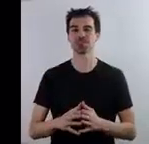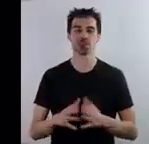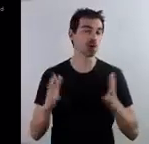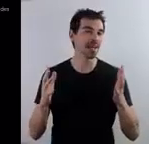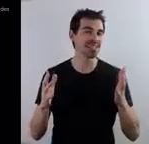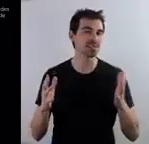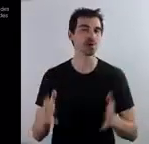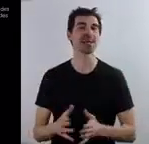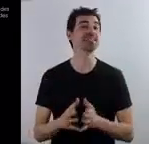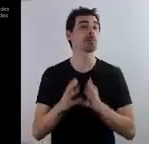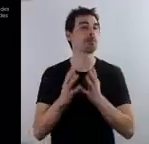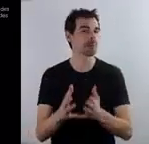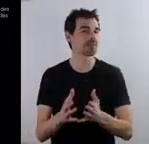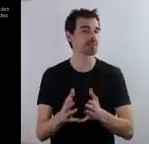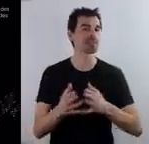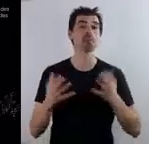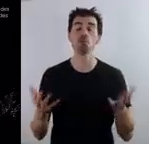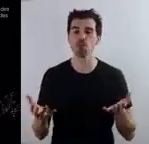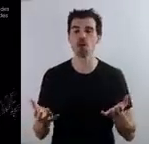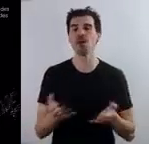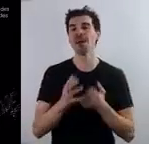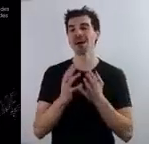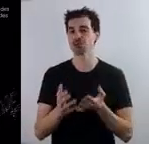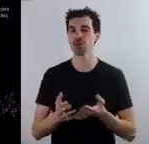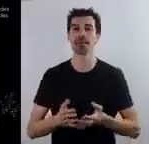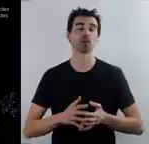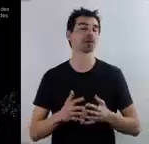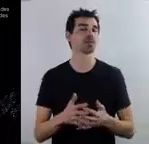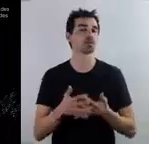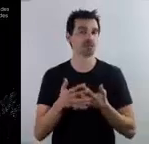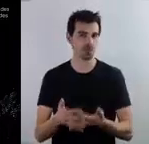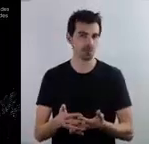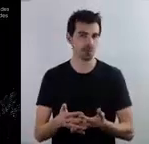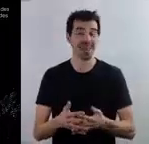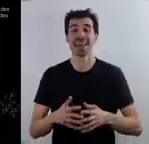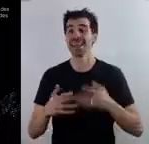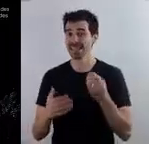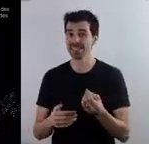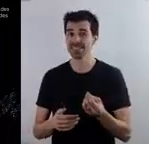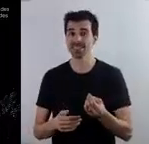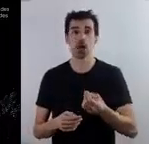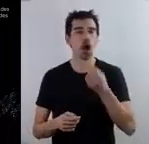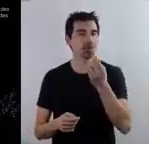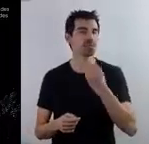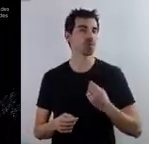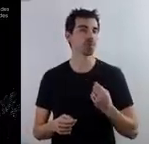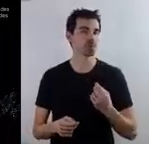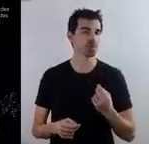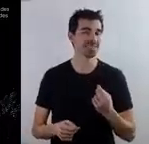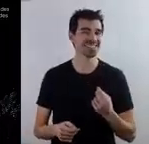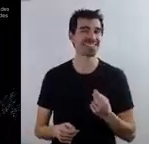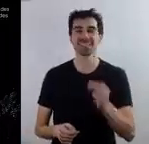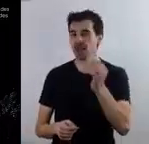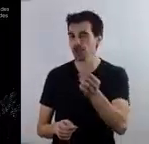Bonjour à tous. Notre organisme réalise en permanence des mouvements assurés par la contraction des muscles. Et il existe un type de